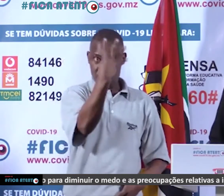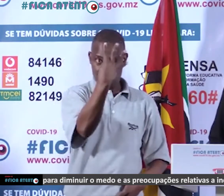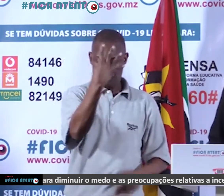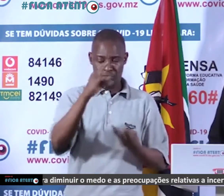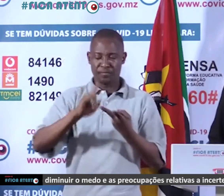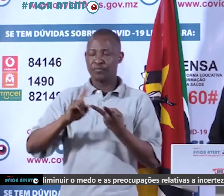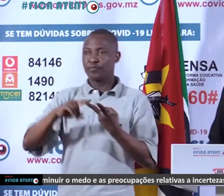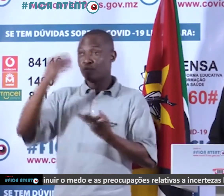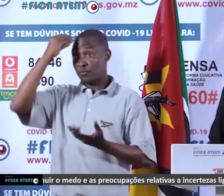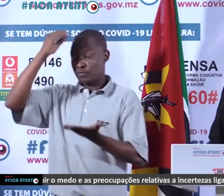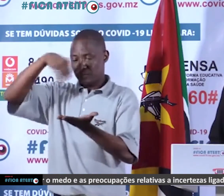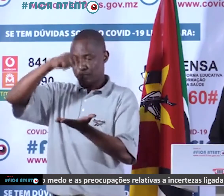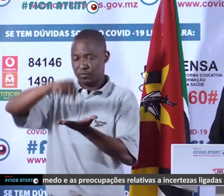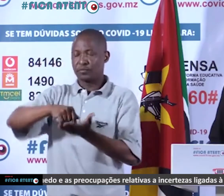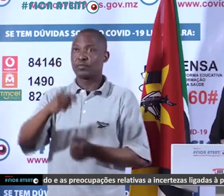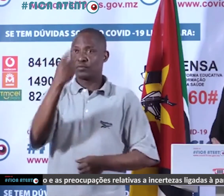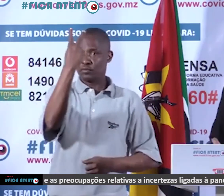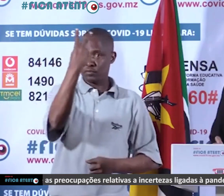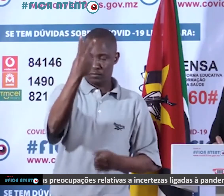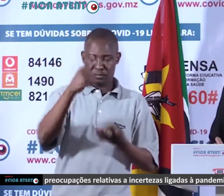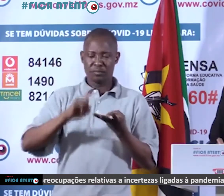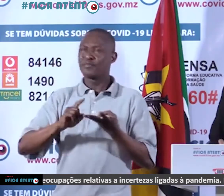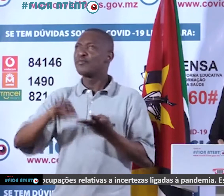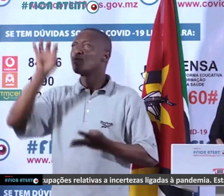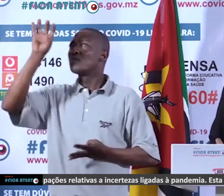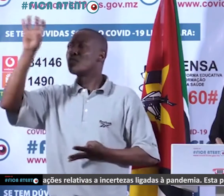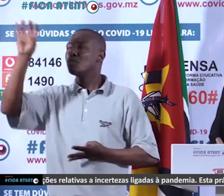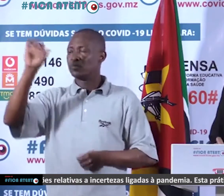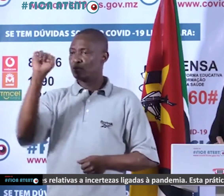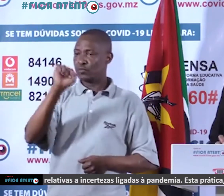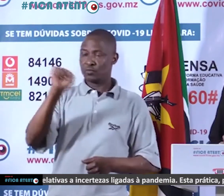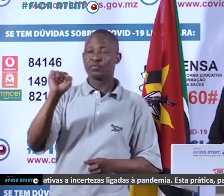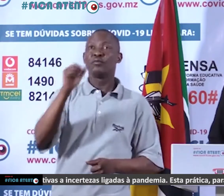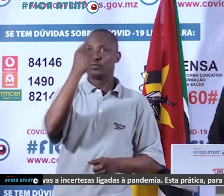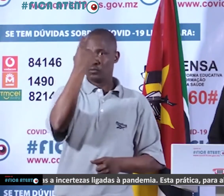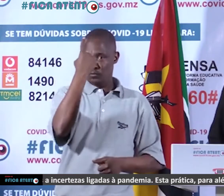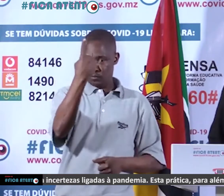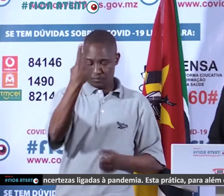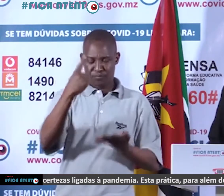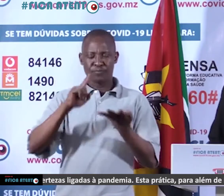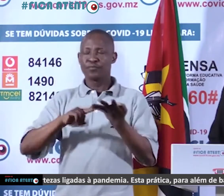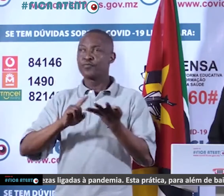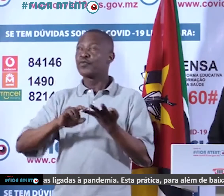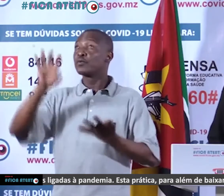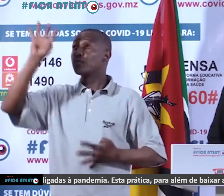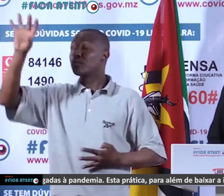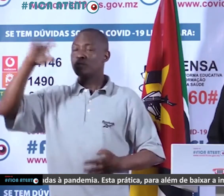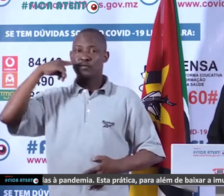2, na província de Sofala temos 1, na província de Cabo Delgado temos